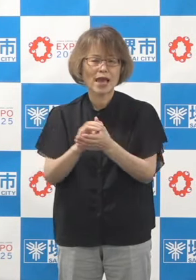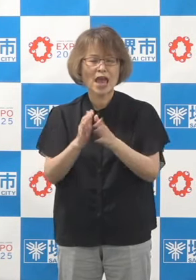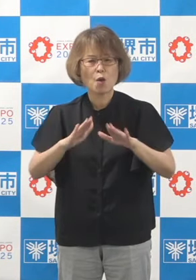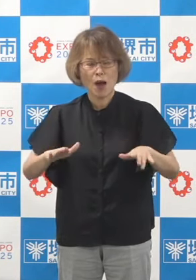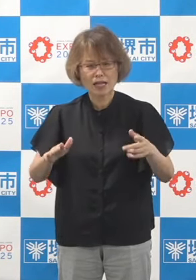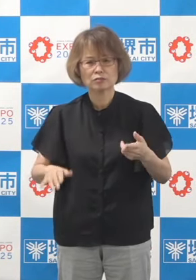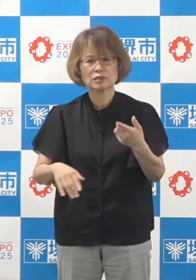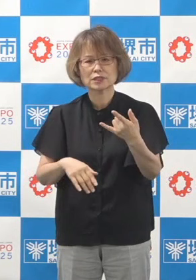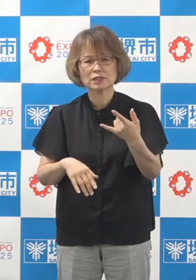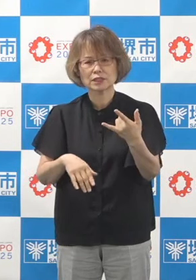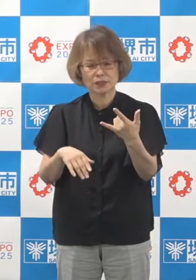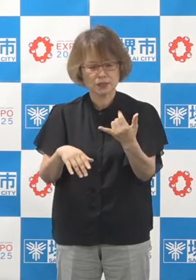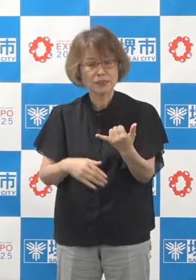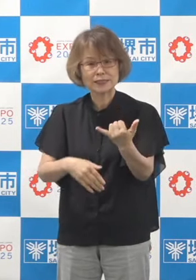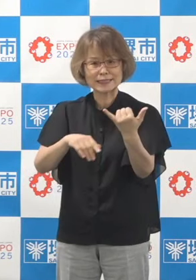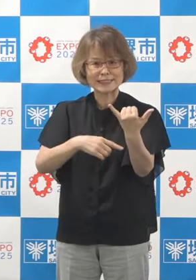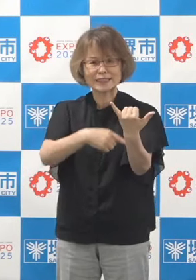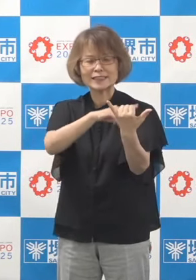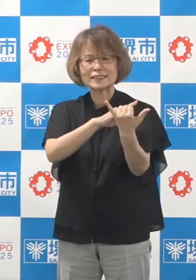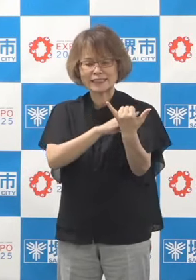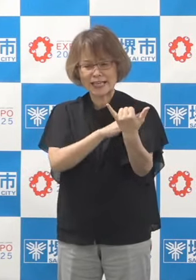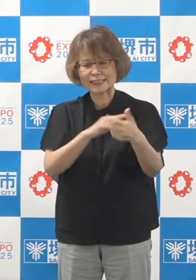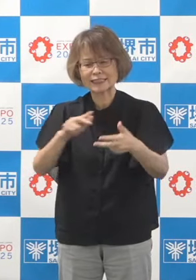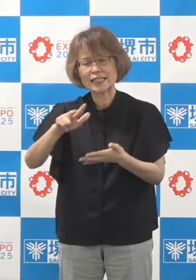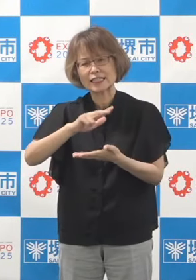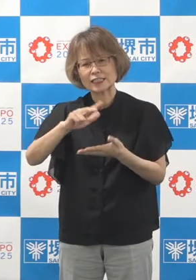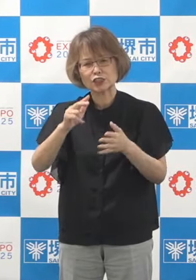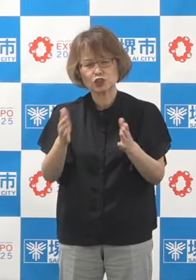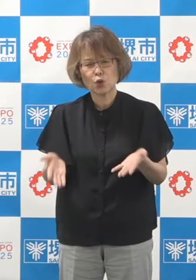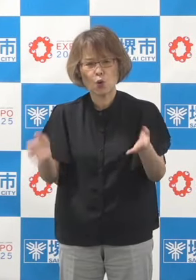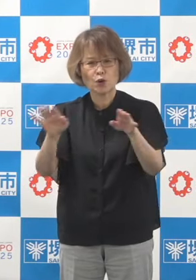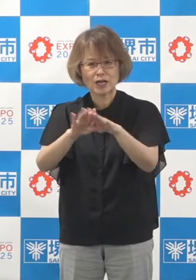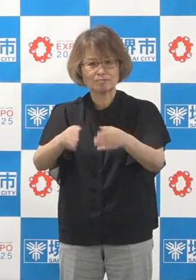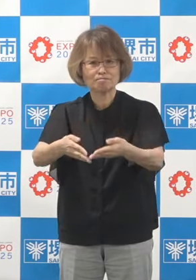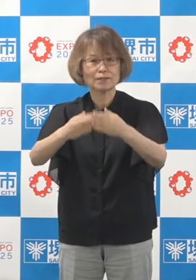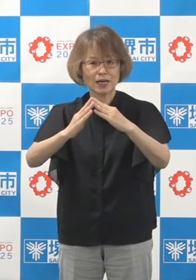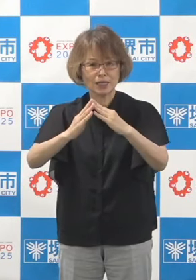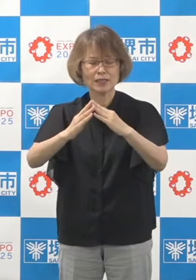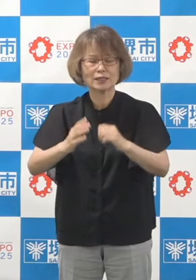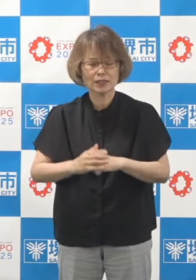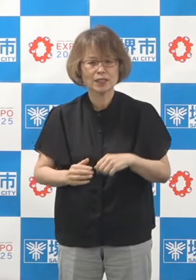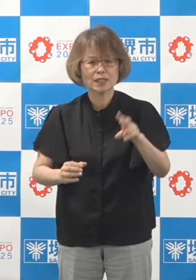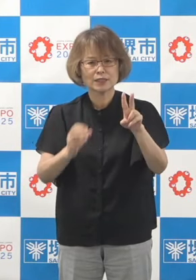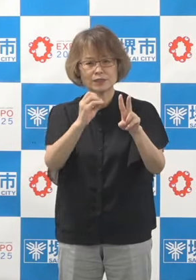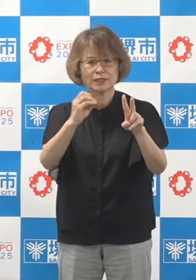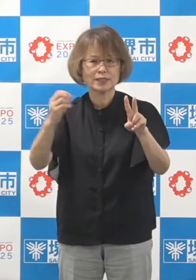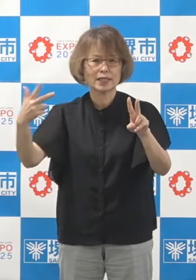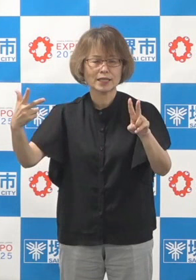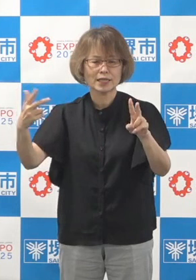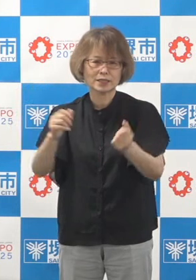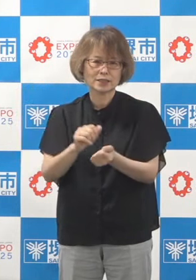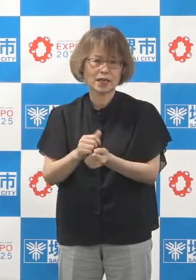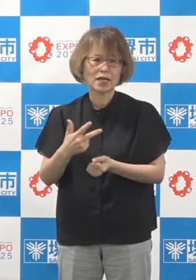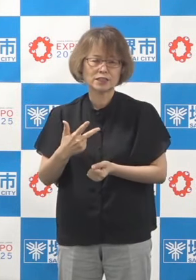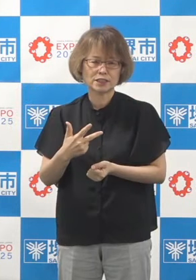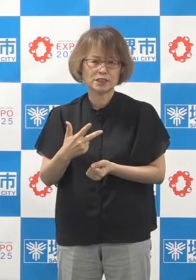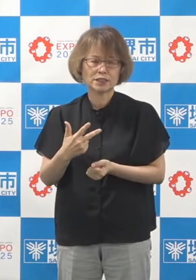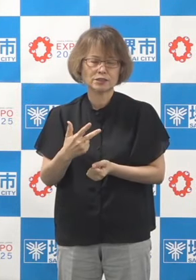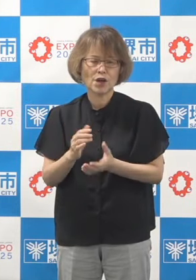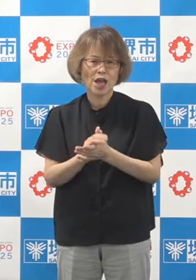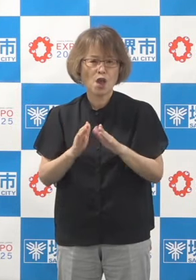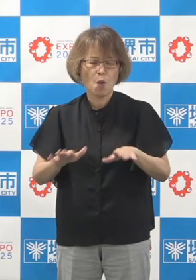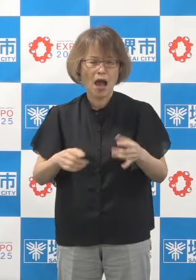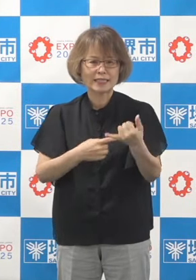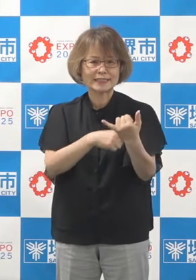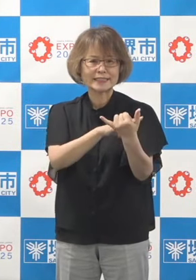権主要館を設置をいたしました。また2007年には堺市平和